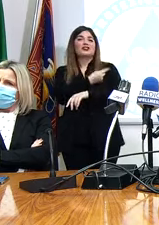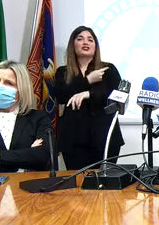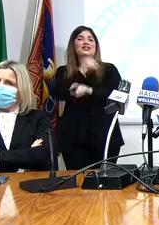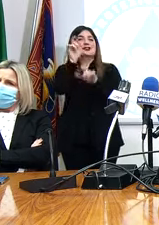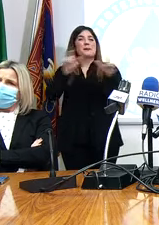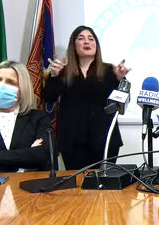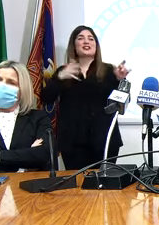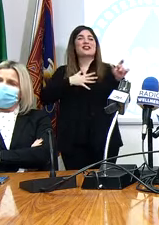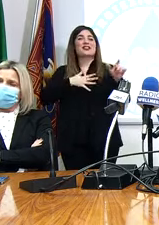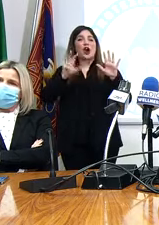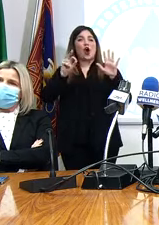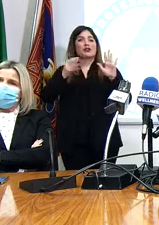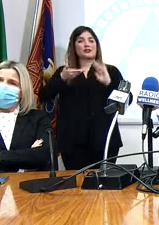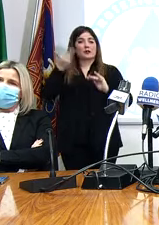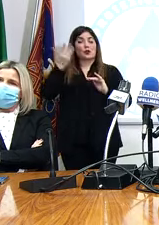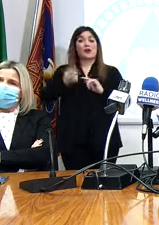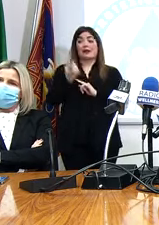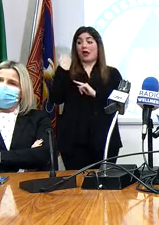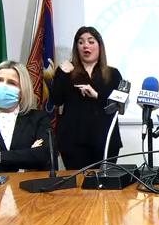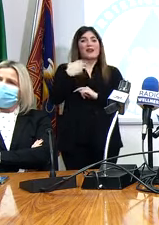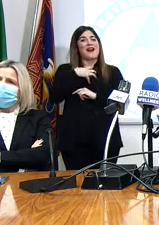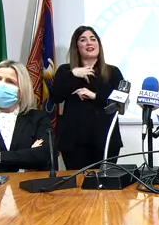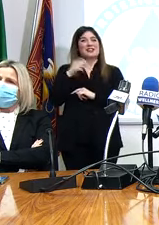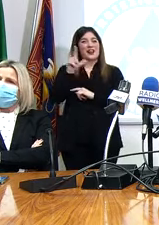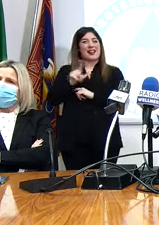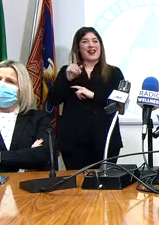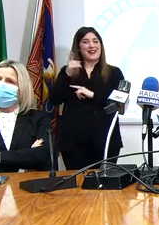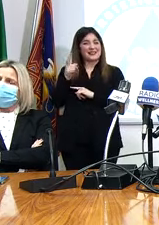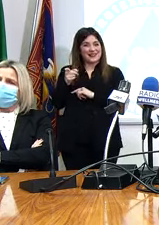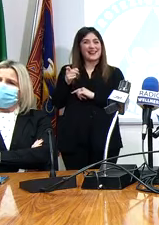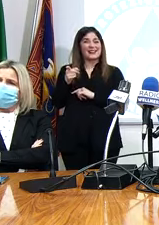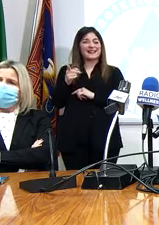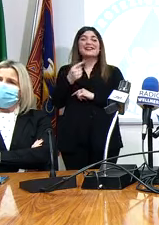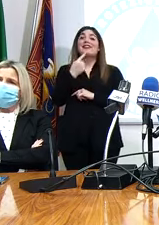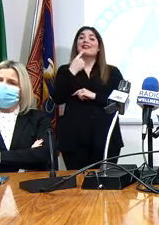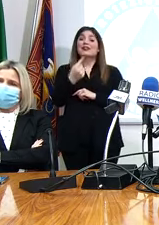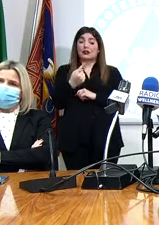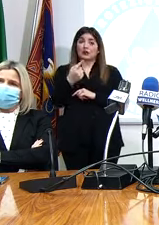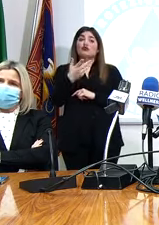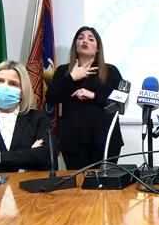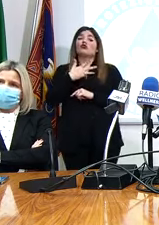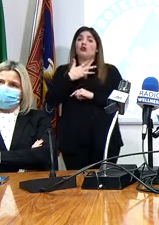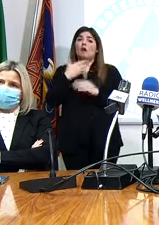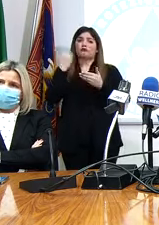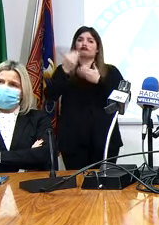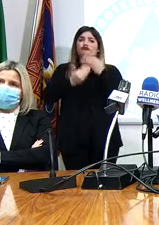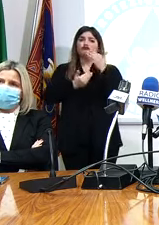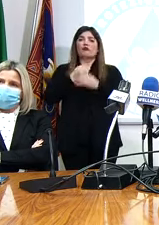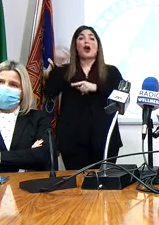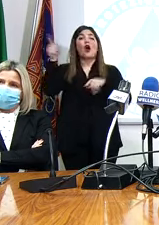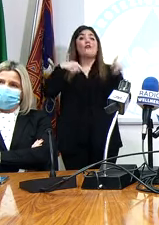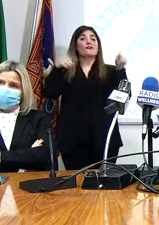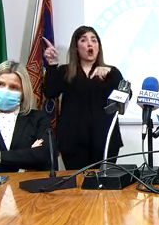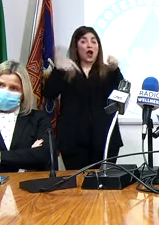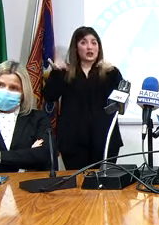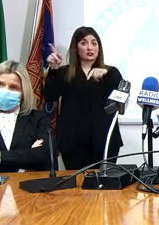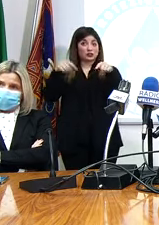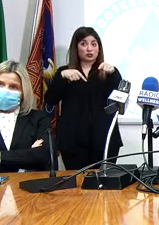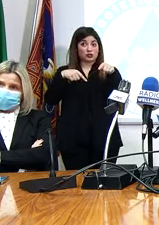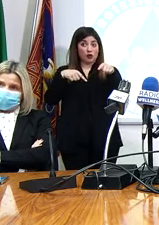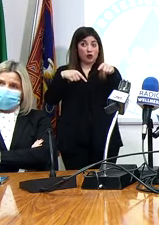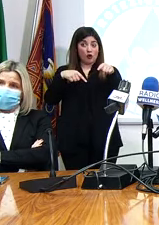l'assessore Lanzarin riportava che si procederà con la convocazione della Corte del 41 a scendere,